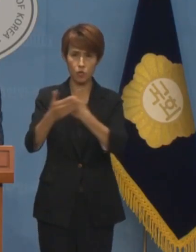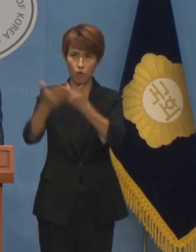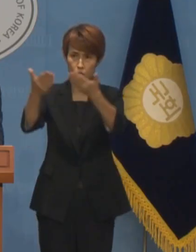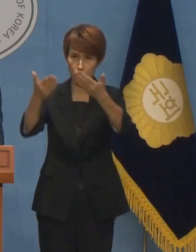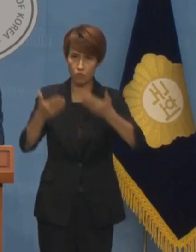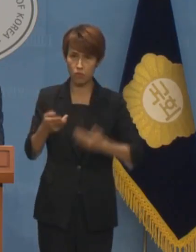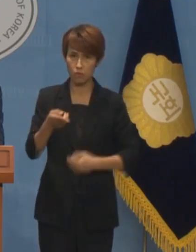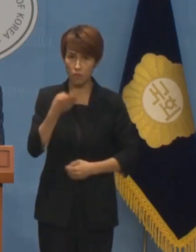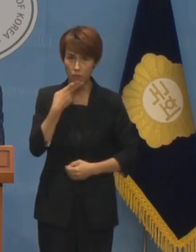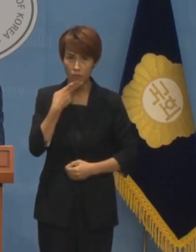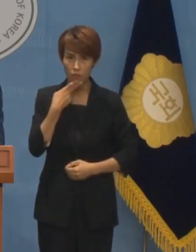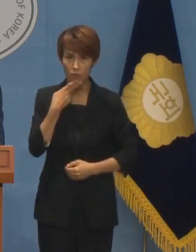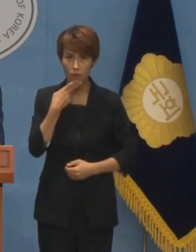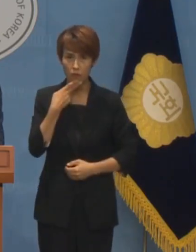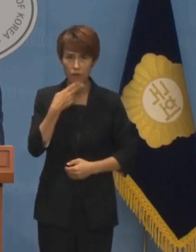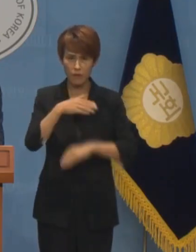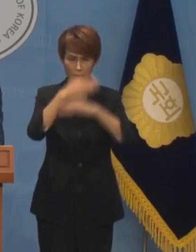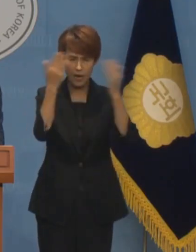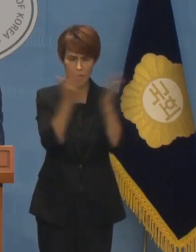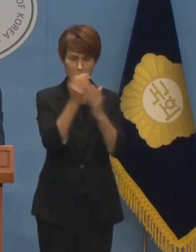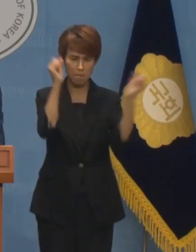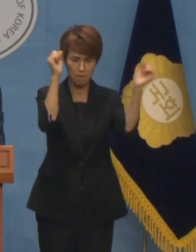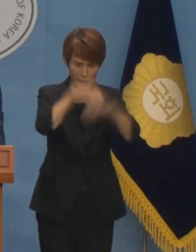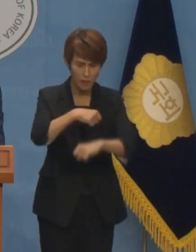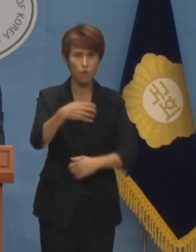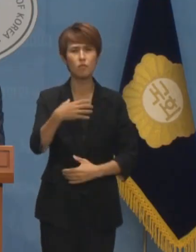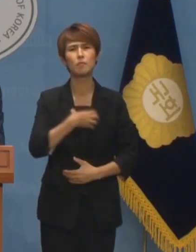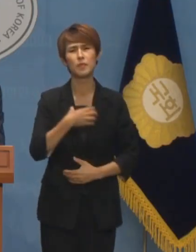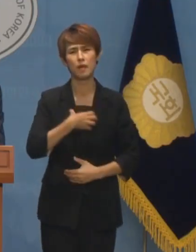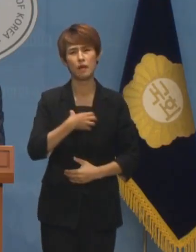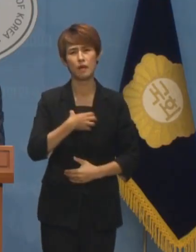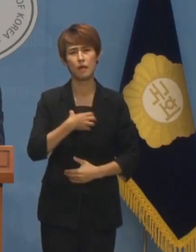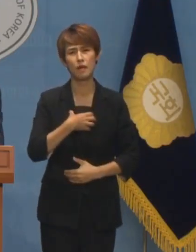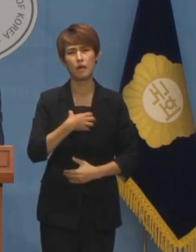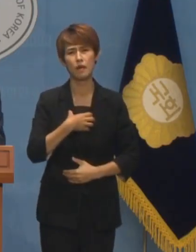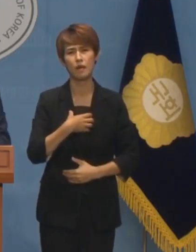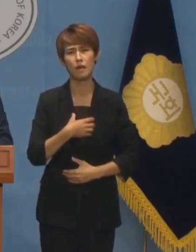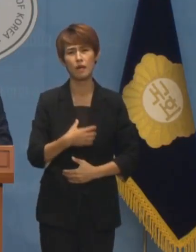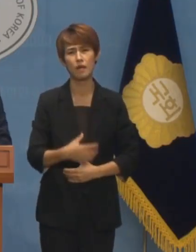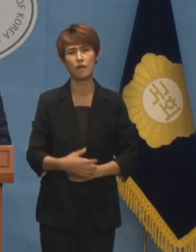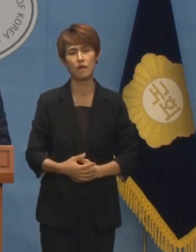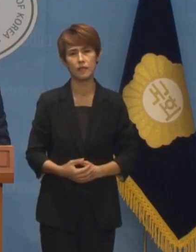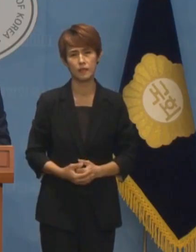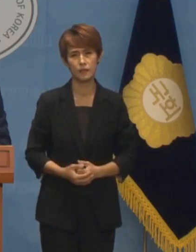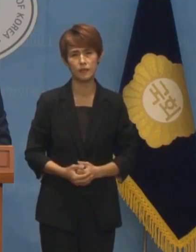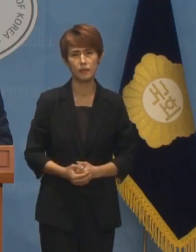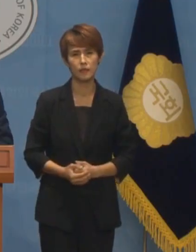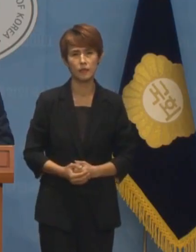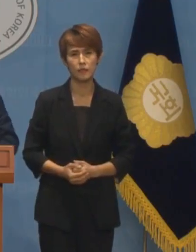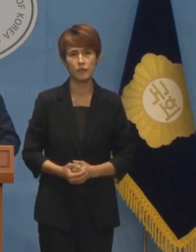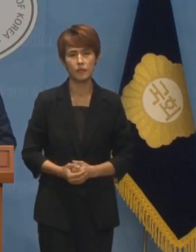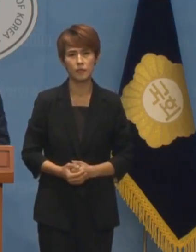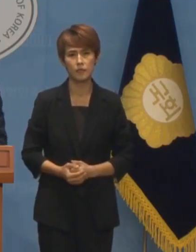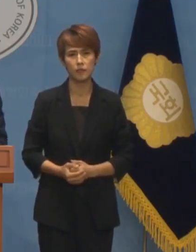없으면 모두 파산할 가능성이 높다고 성토했습니다.